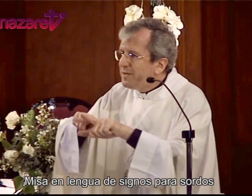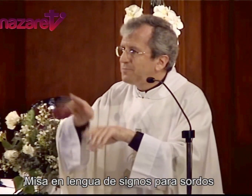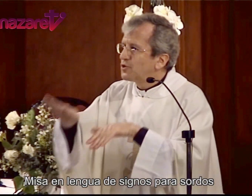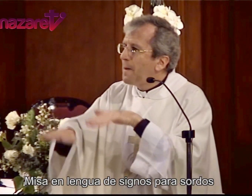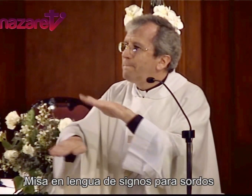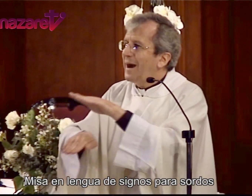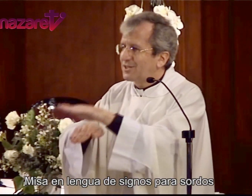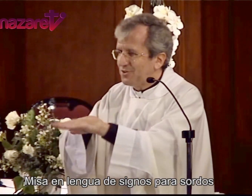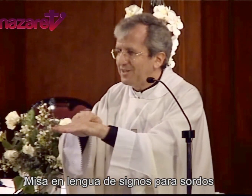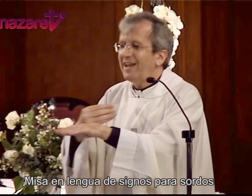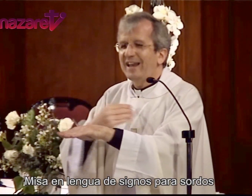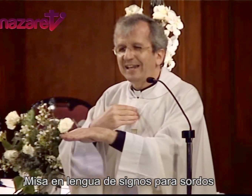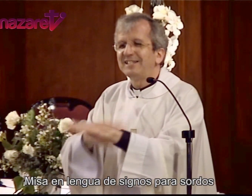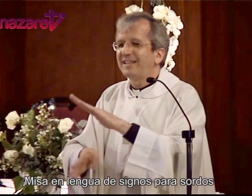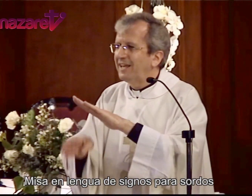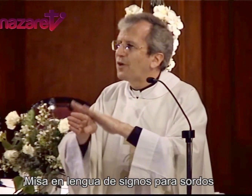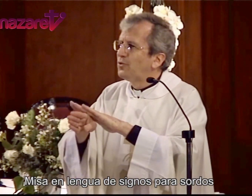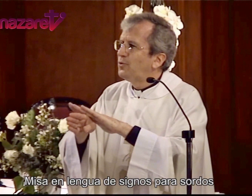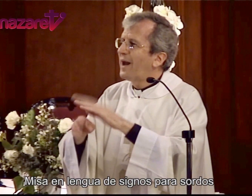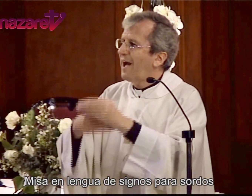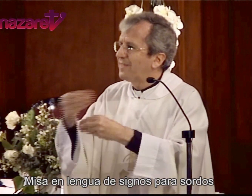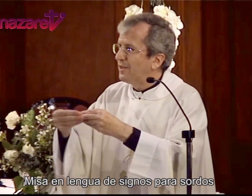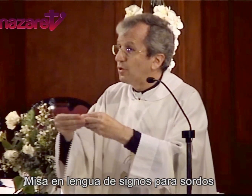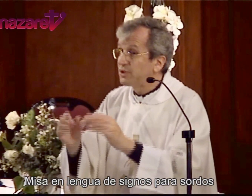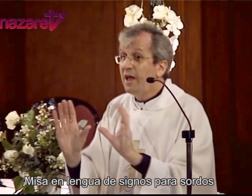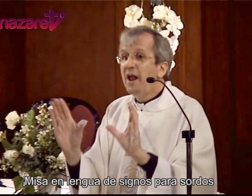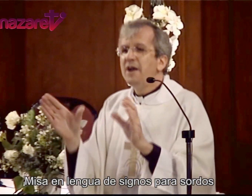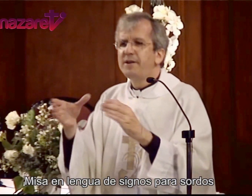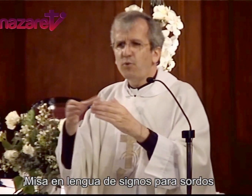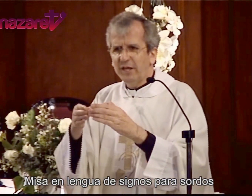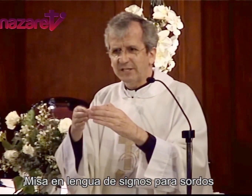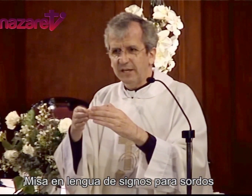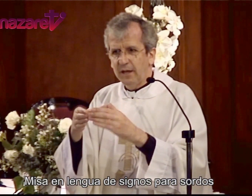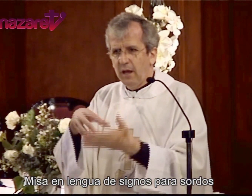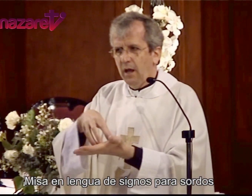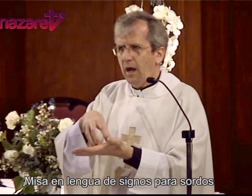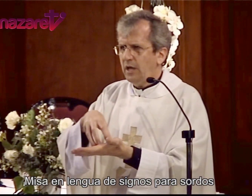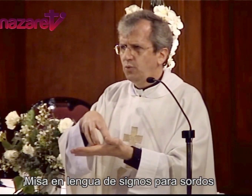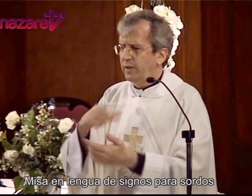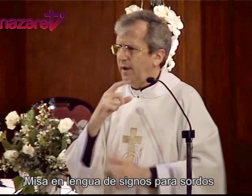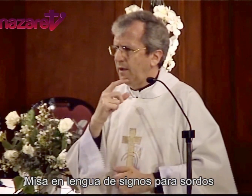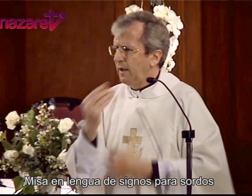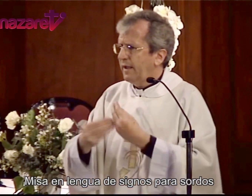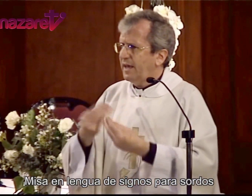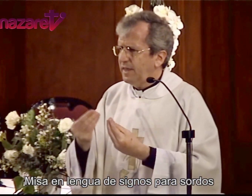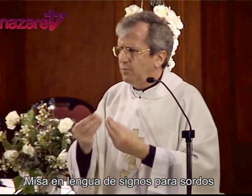mismos pasos La Iglesia La Tiene que continuar Haciéndolos Reunirse Hay duda ¿Qué hacemos?